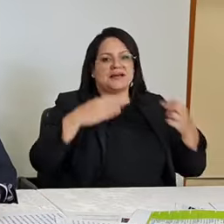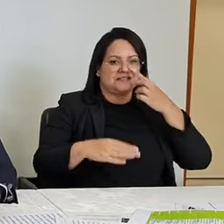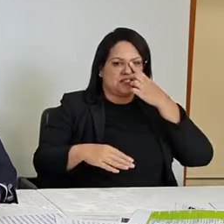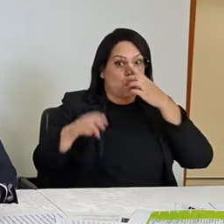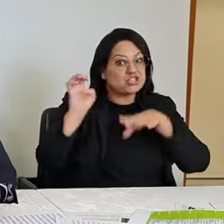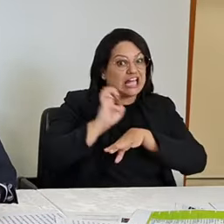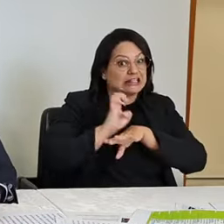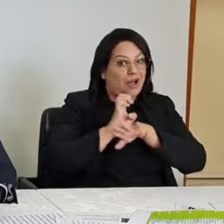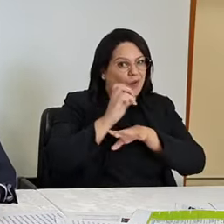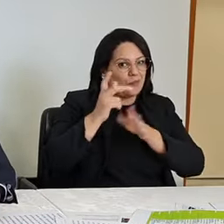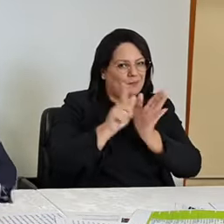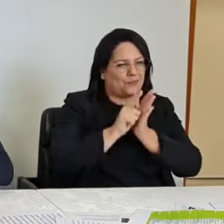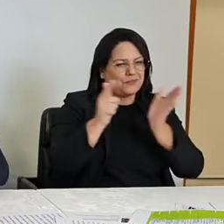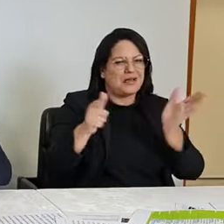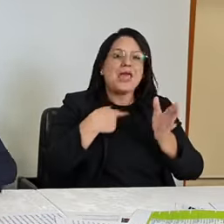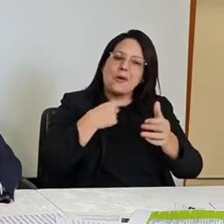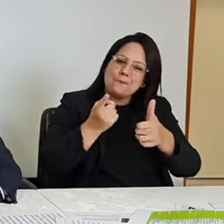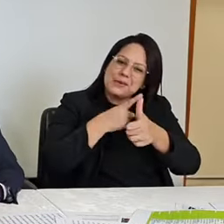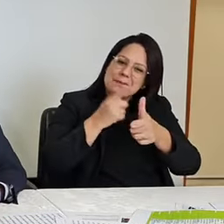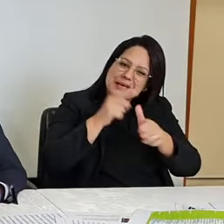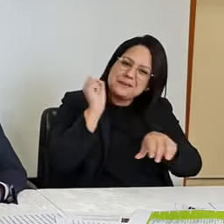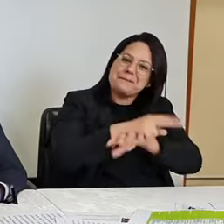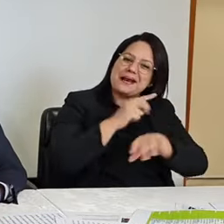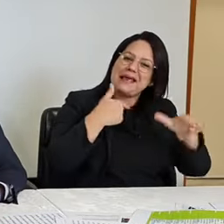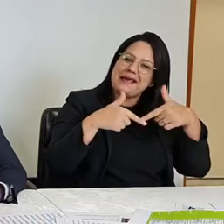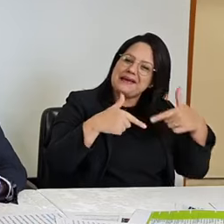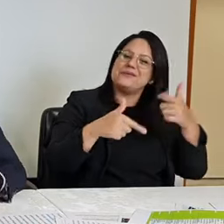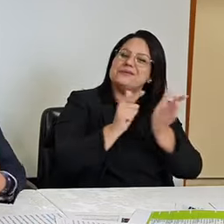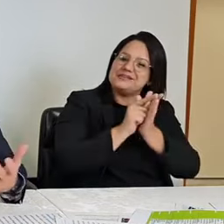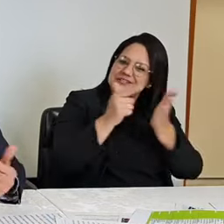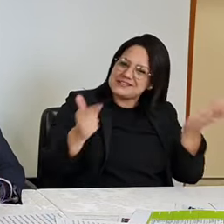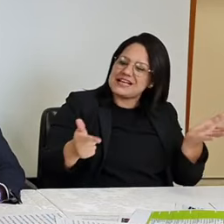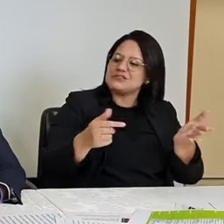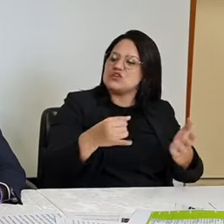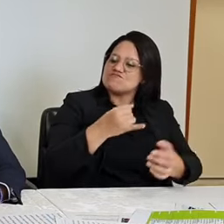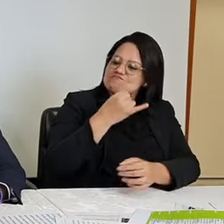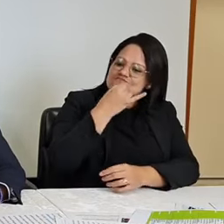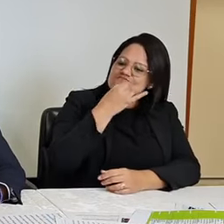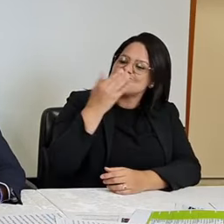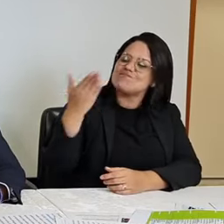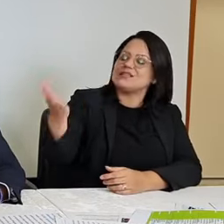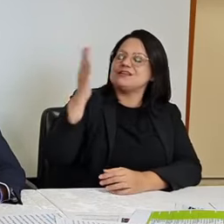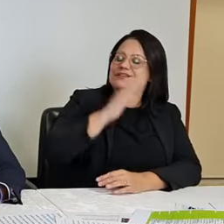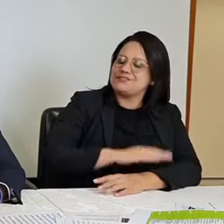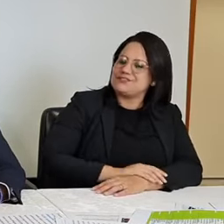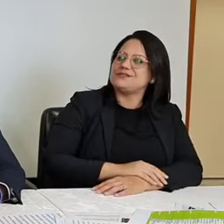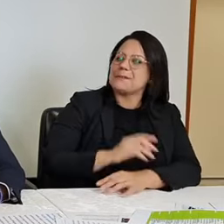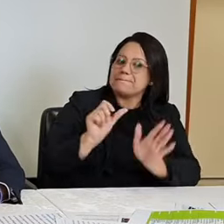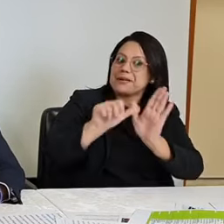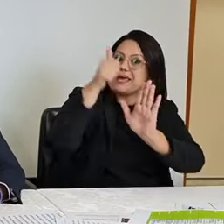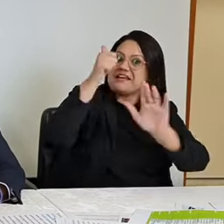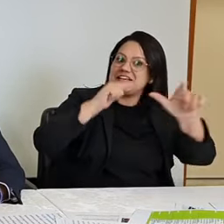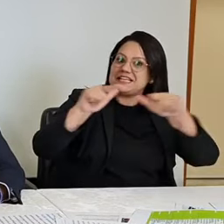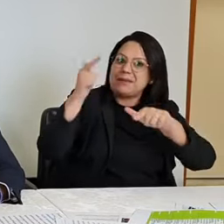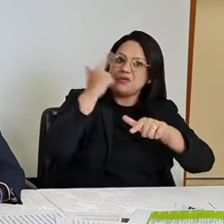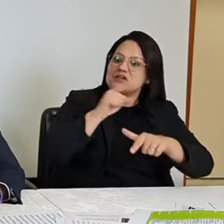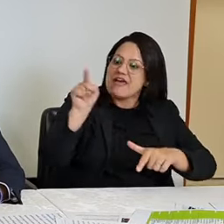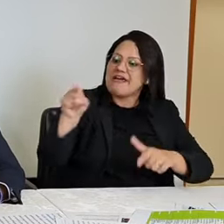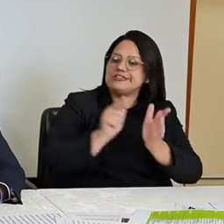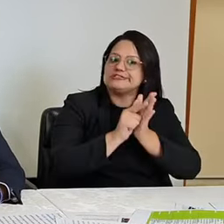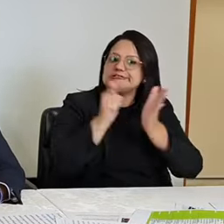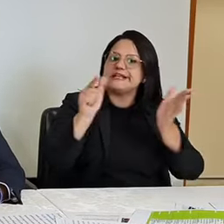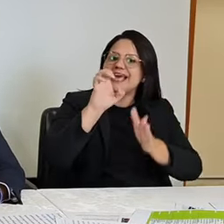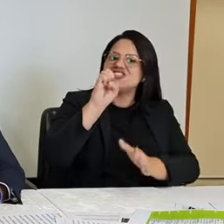Estadão, Estado de São Paulo. Meu primeiro emprego, hein? Foi no Estado de São Paulo. Com muita tristeza, mostra aqui, né? Outubro de